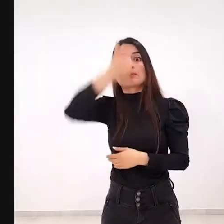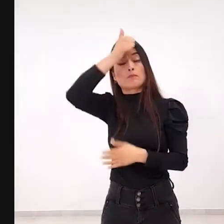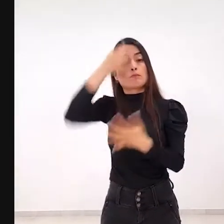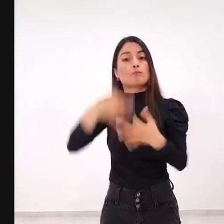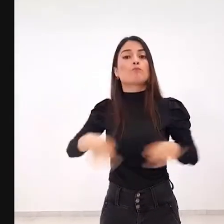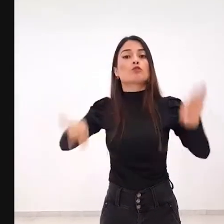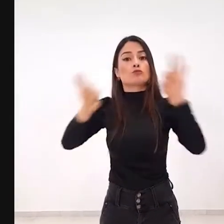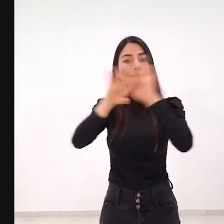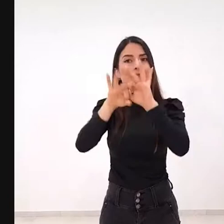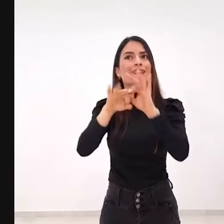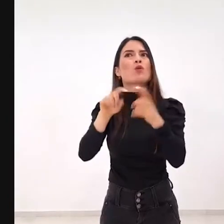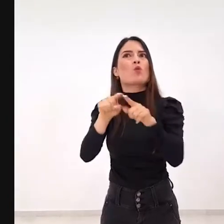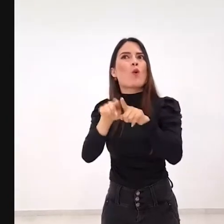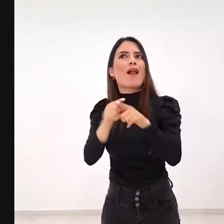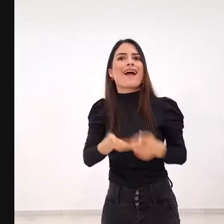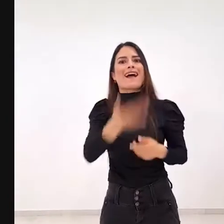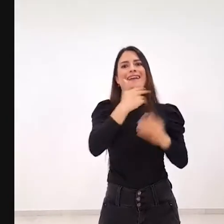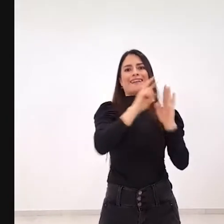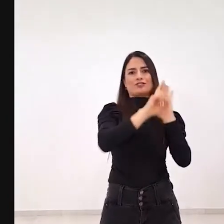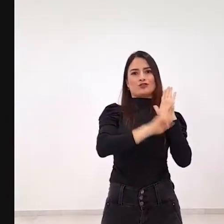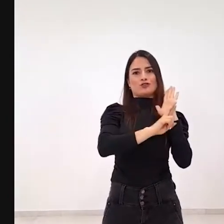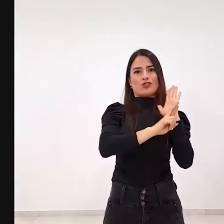como mejoras